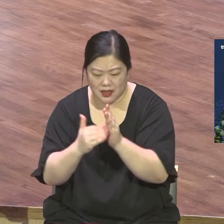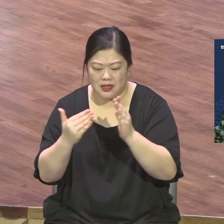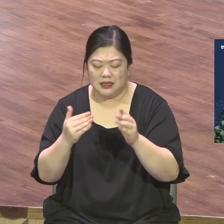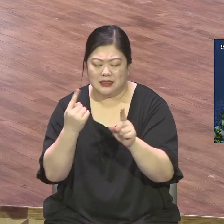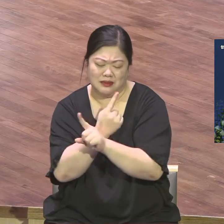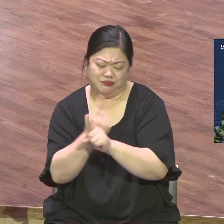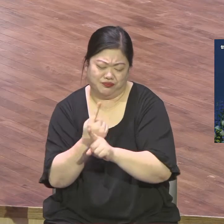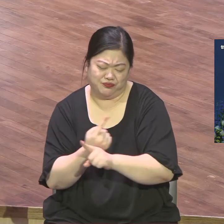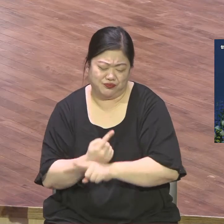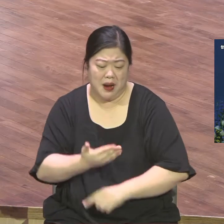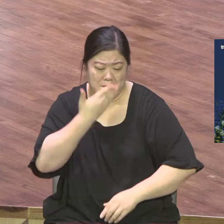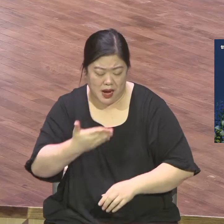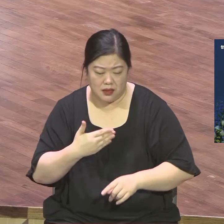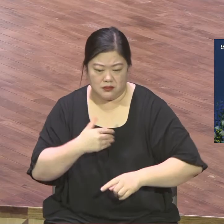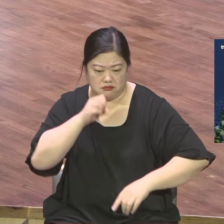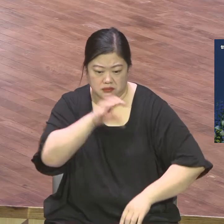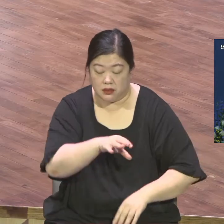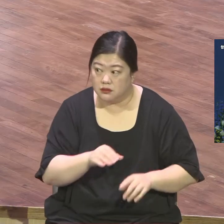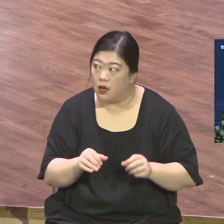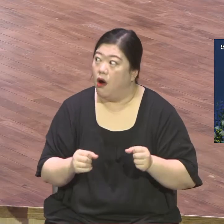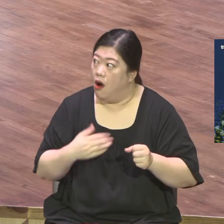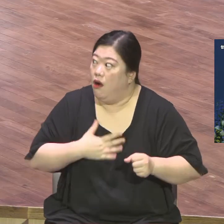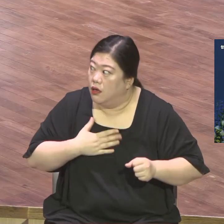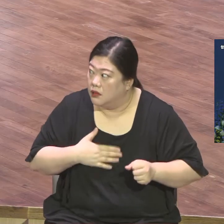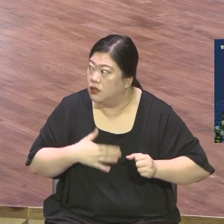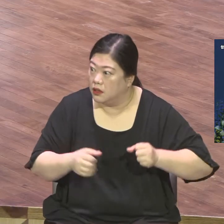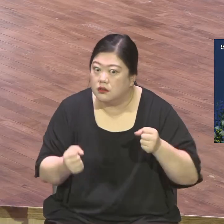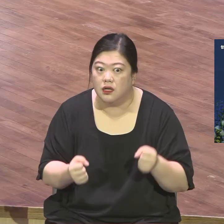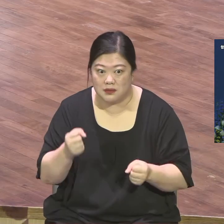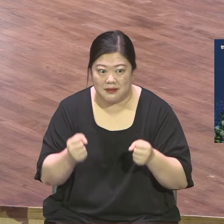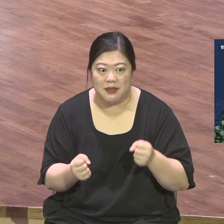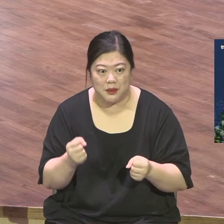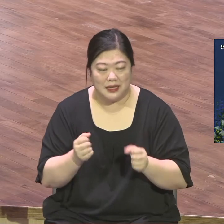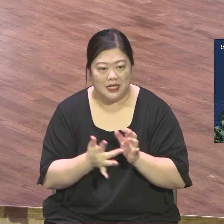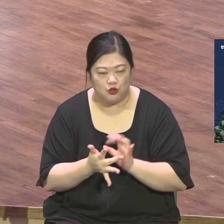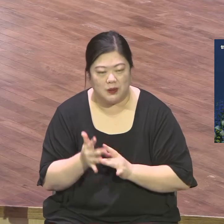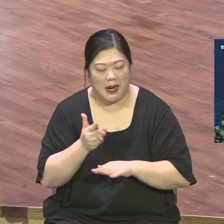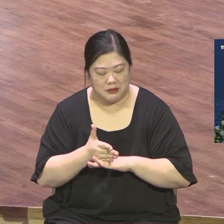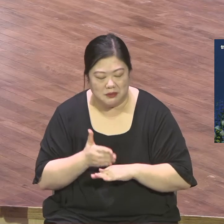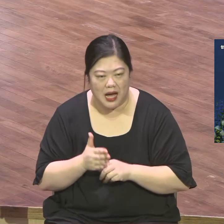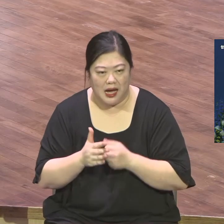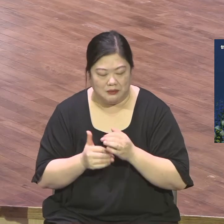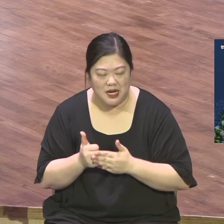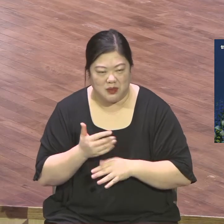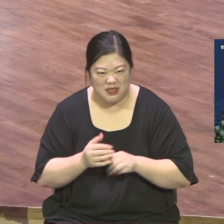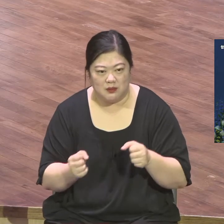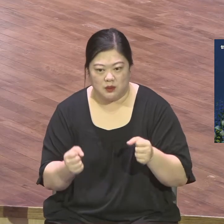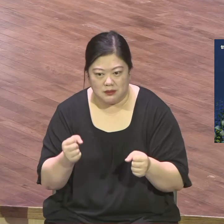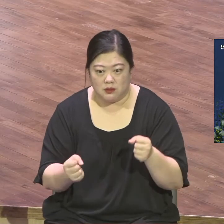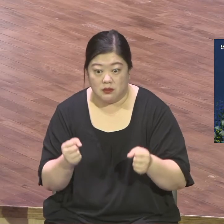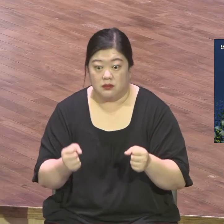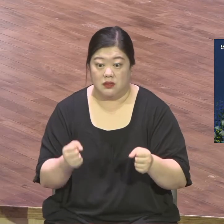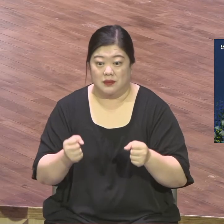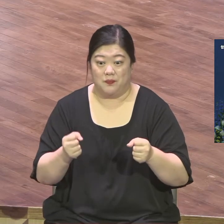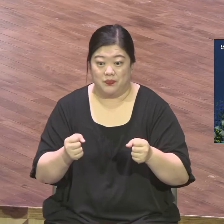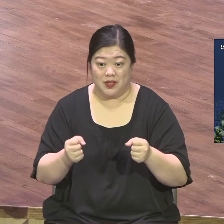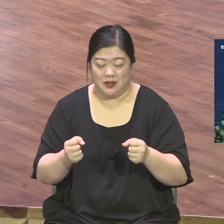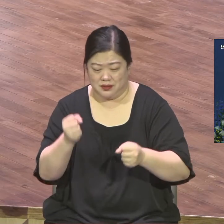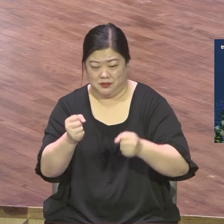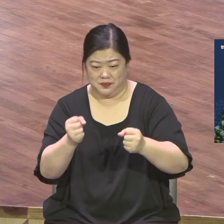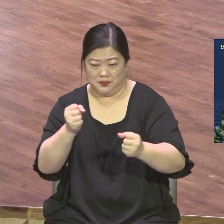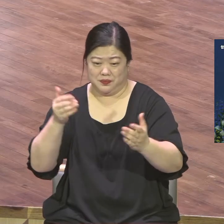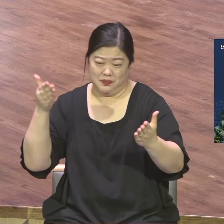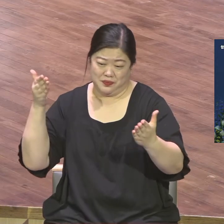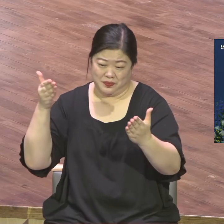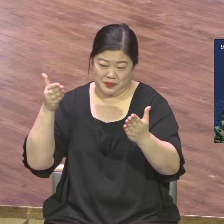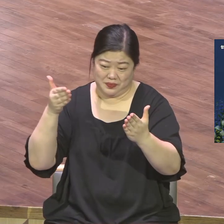치유되고 회복이 된다. 그러면서 구원받은 축복을 설명하고 안 믿으면 어떻게 되는가 저주 여섯까지 설명하고